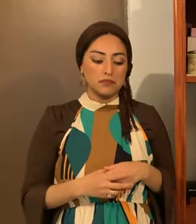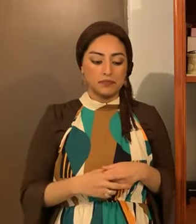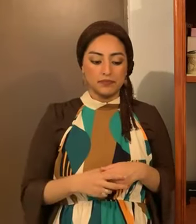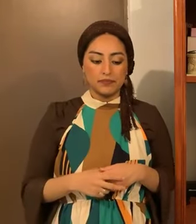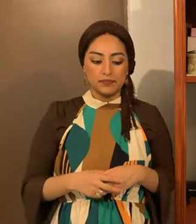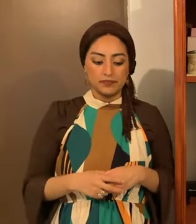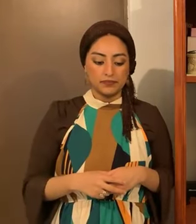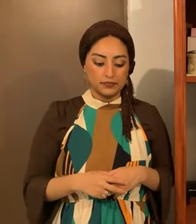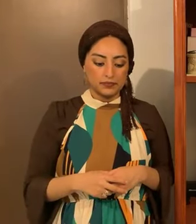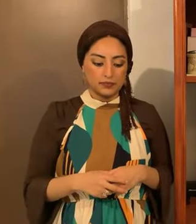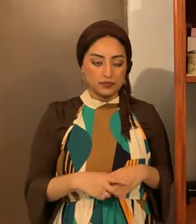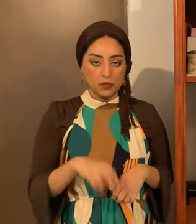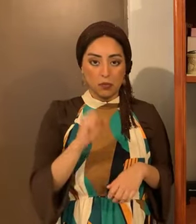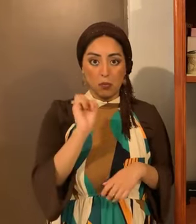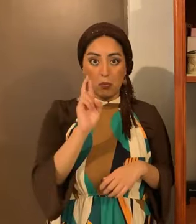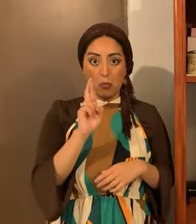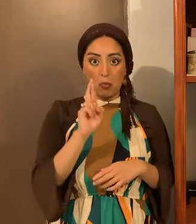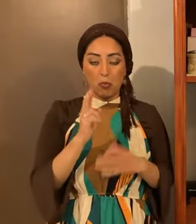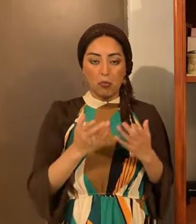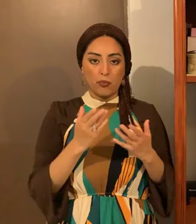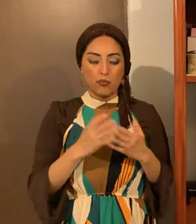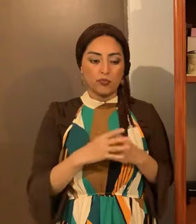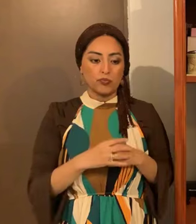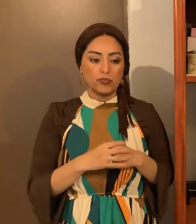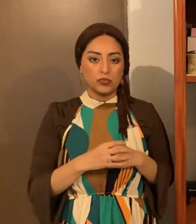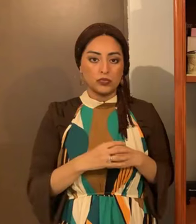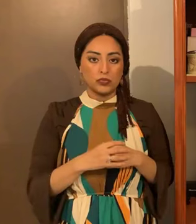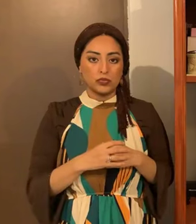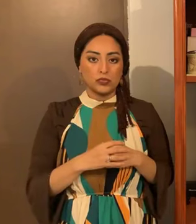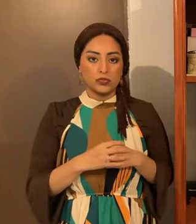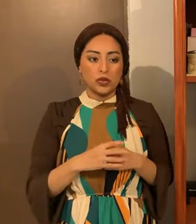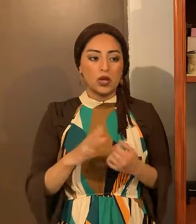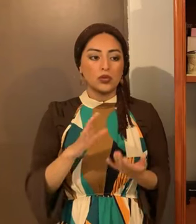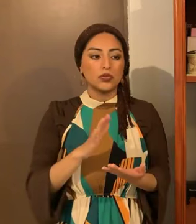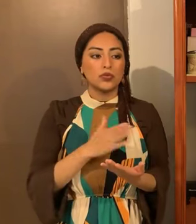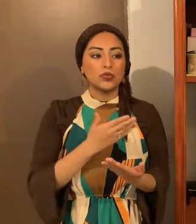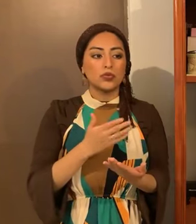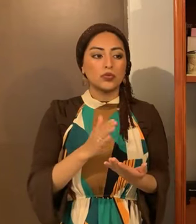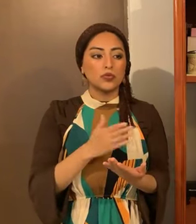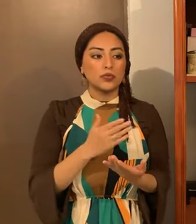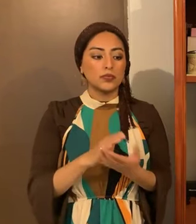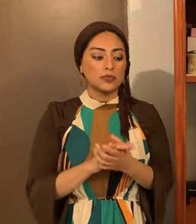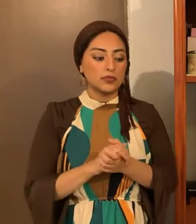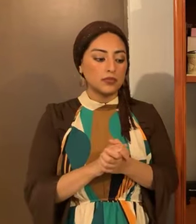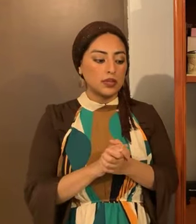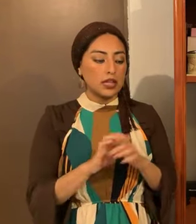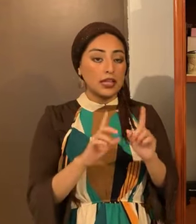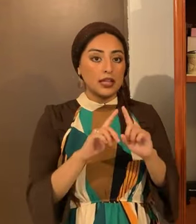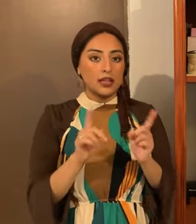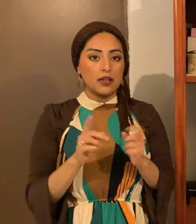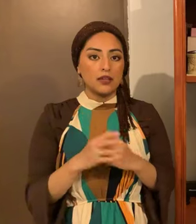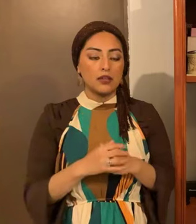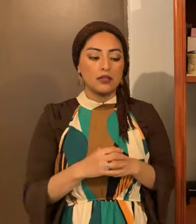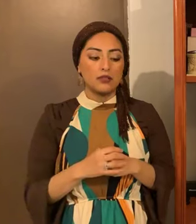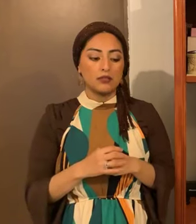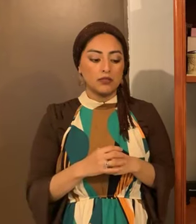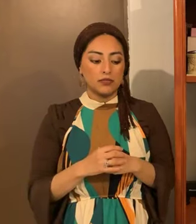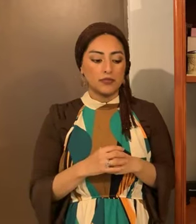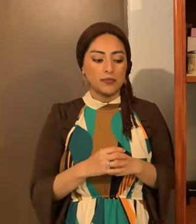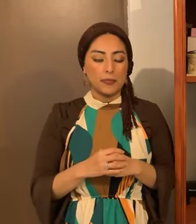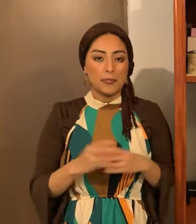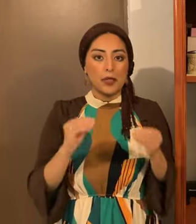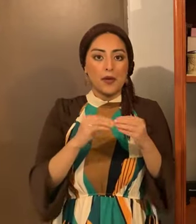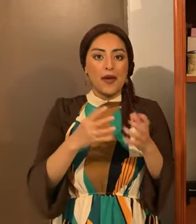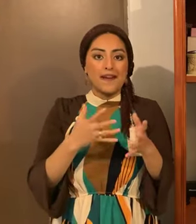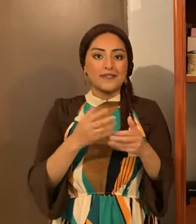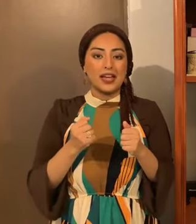melódico. O bien como ornamentación. Ahí como ornamentación entran las notas, los cuartos de tono que